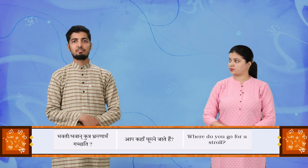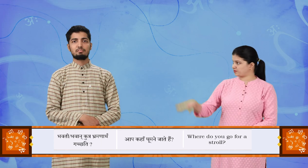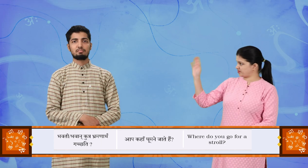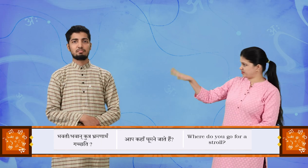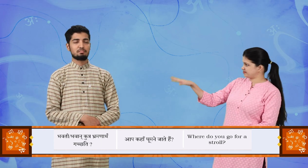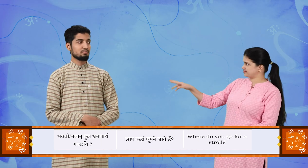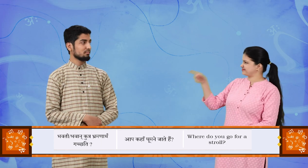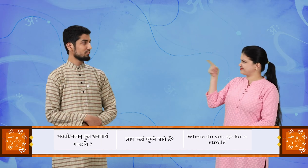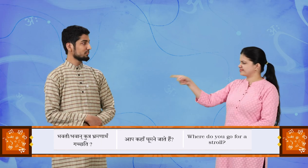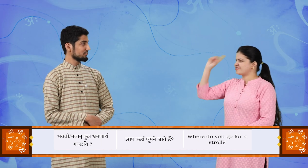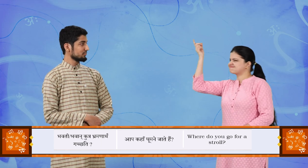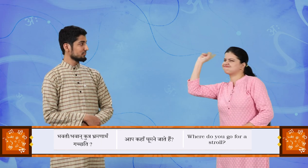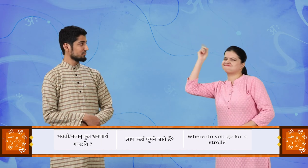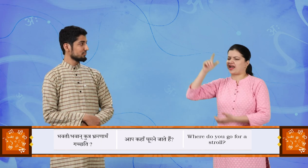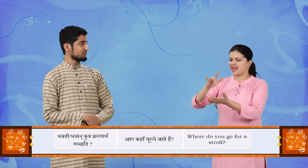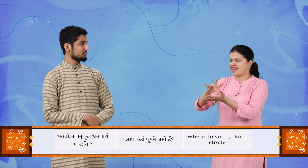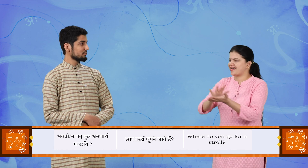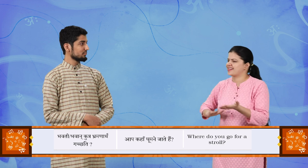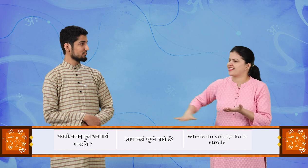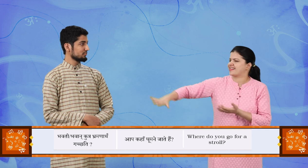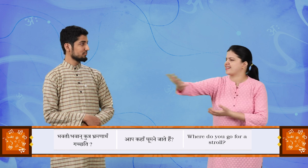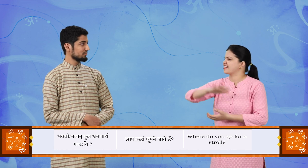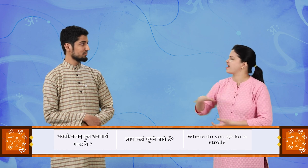कि भवान् कुत्र भ्रमणार्थ व्यक्ति